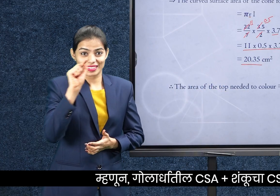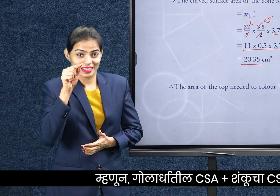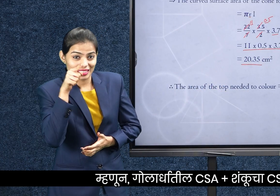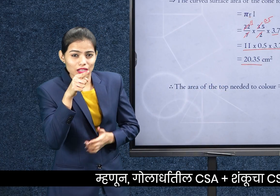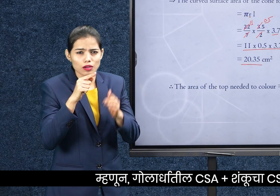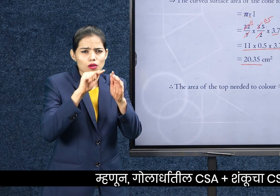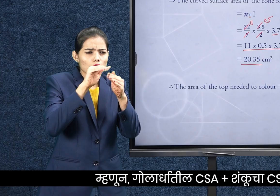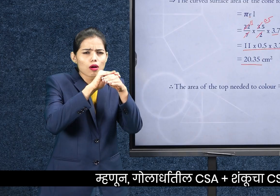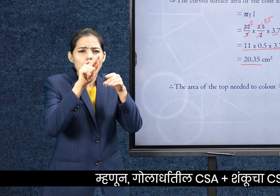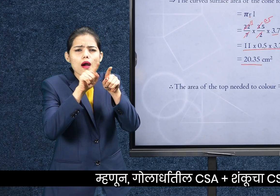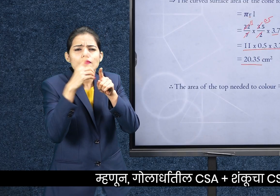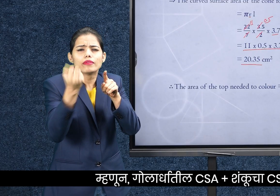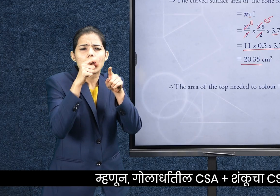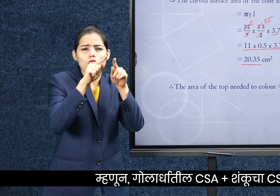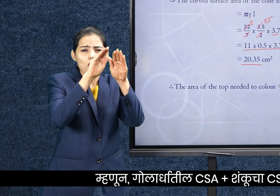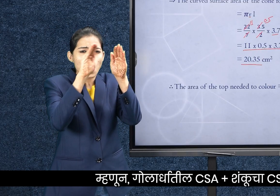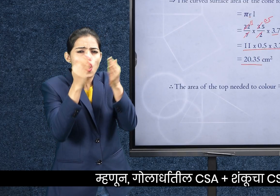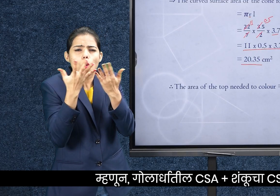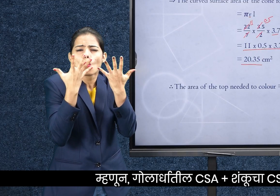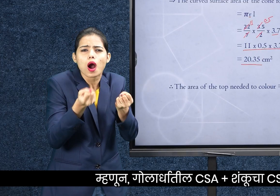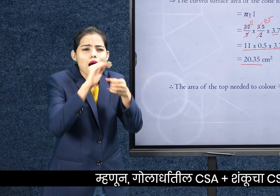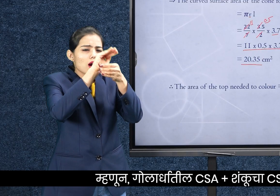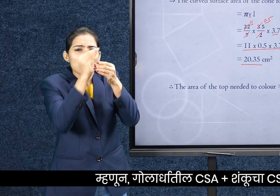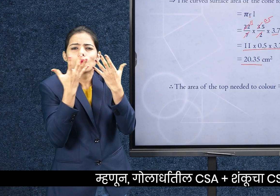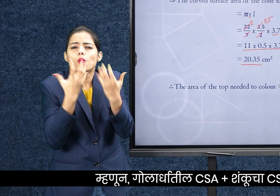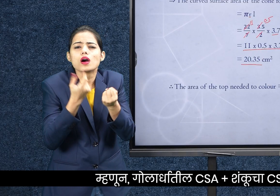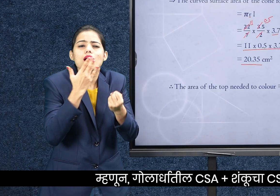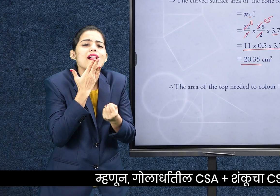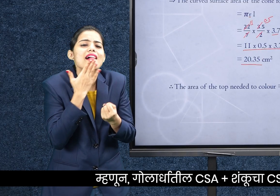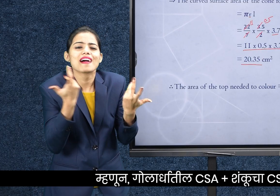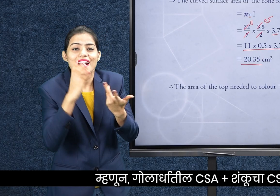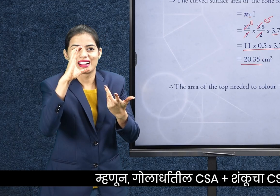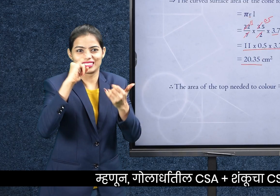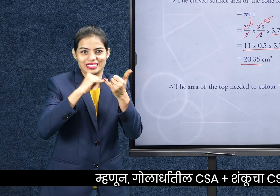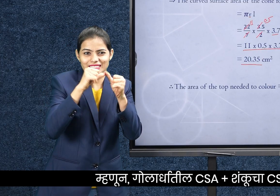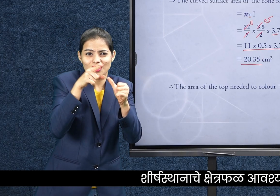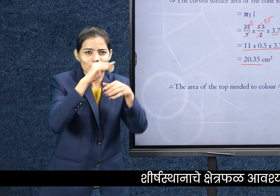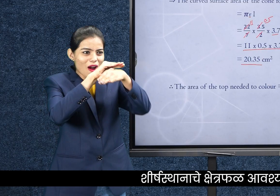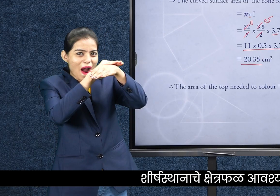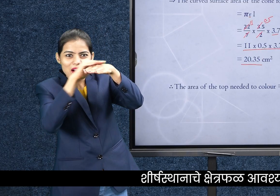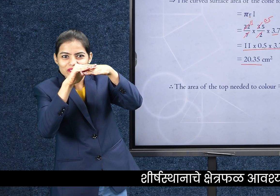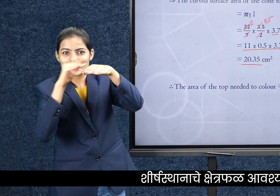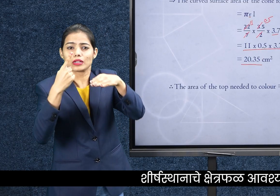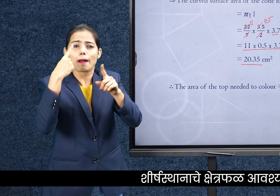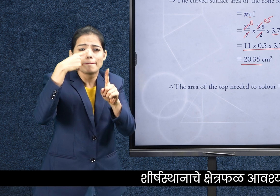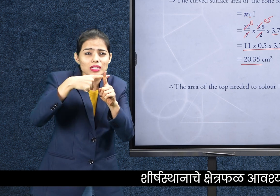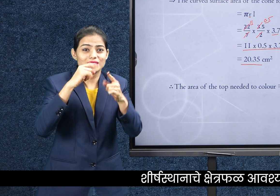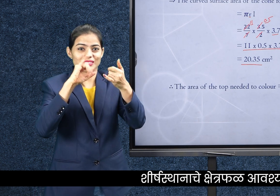म्हणून गोलार्धातील CSA अधिक शंकूच्या CSA रंगविण्यासाठी शीर्षस्थानाचे क्षेत्रफळ आवश्यक